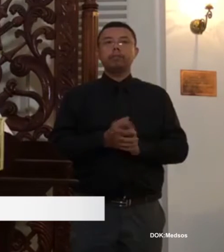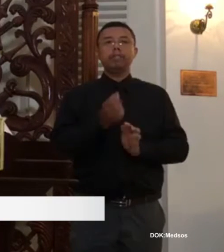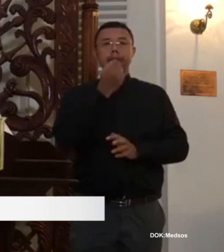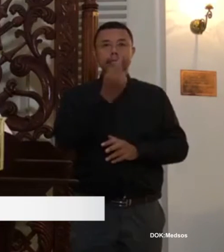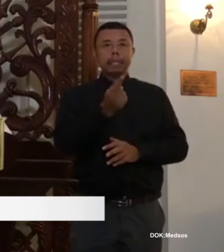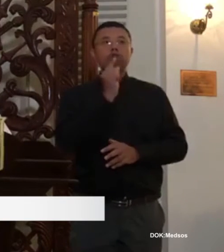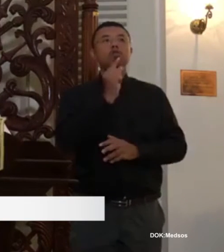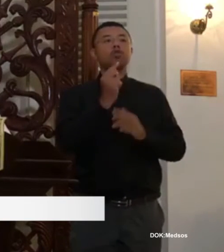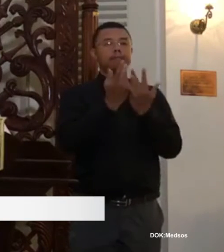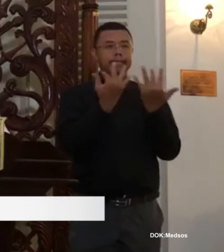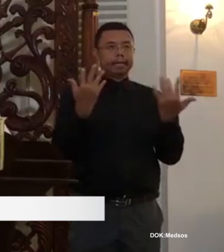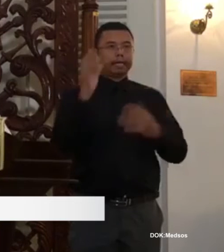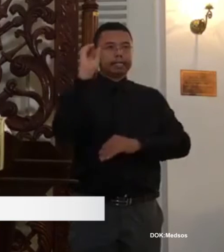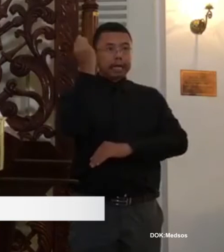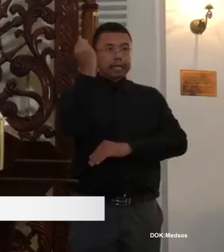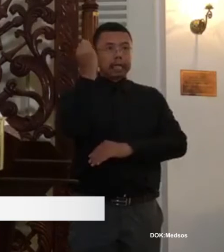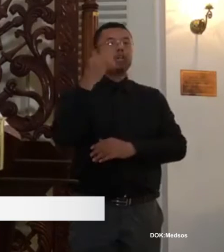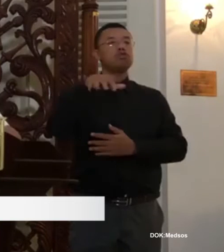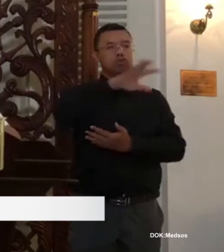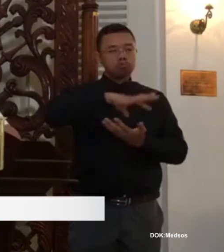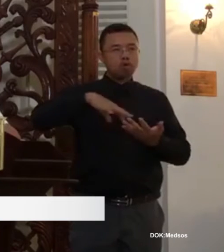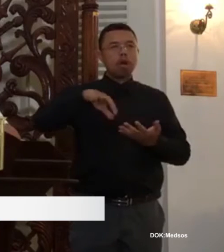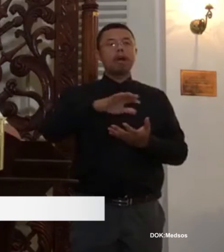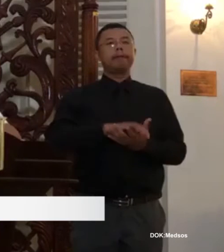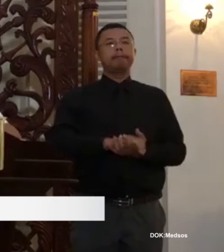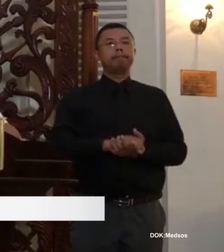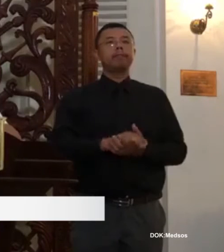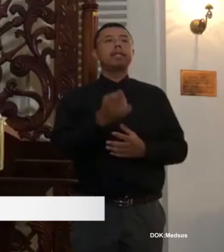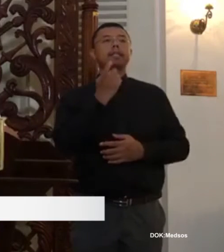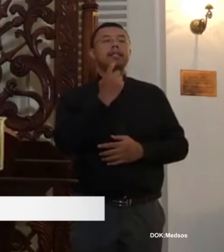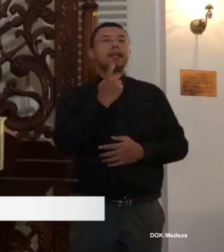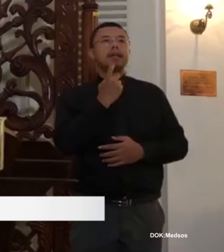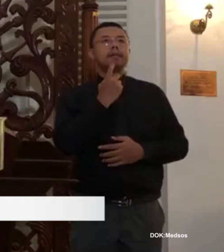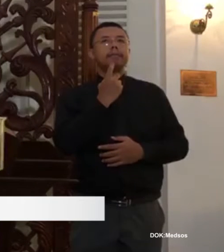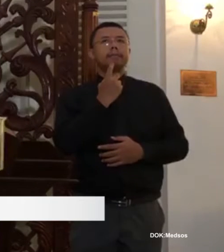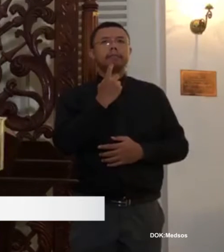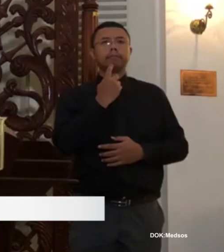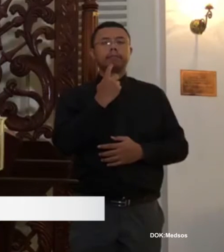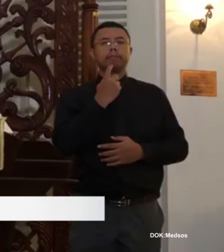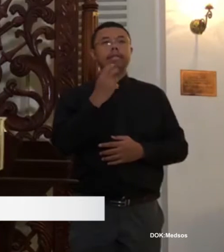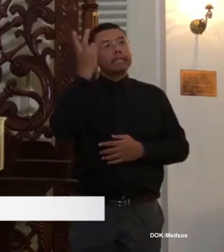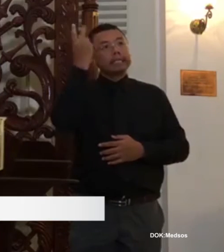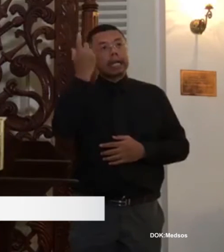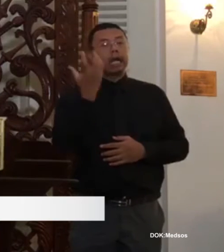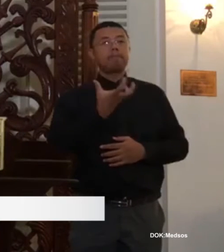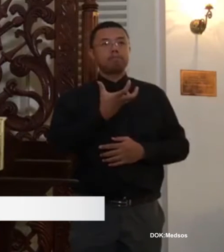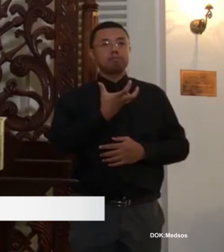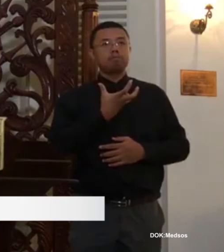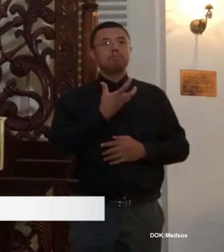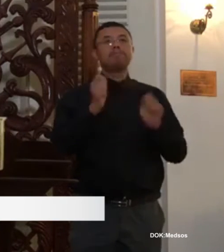pesan untuk warga Jakarta semua terkait dengan rencana